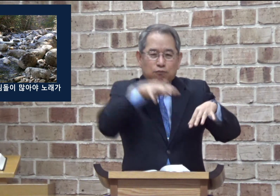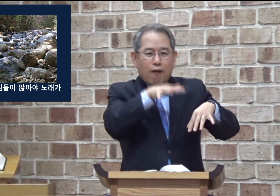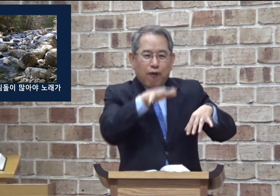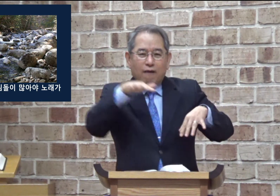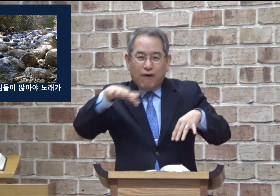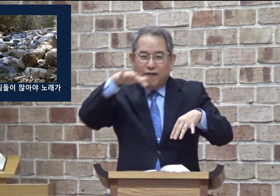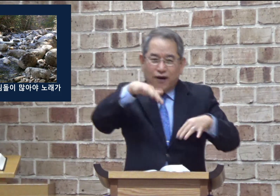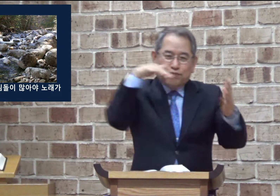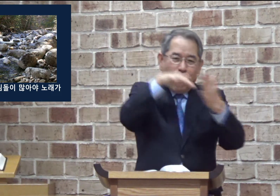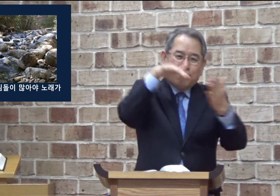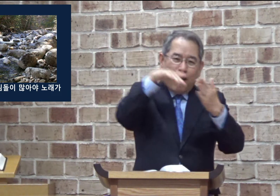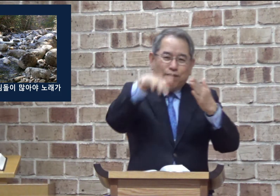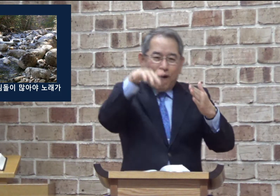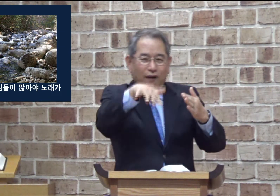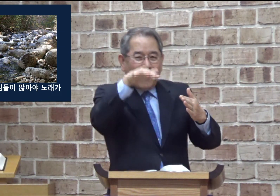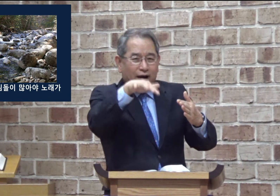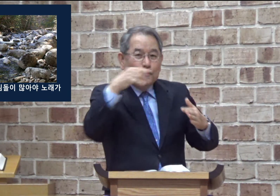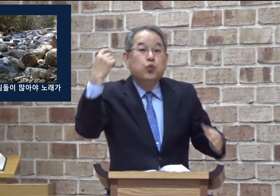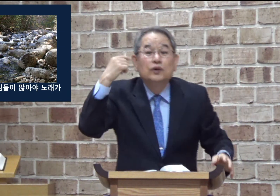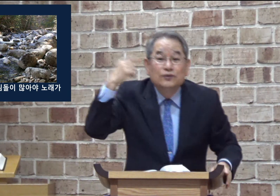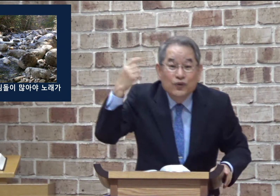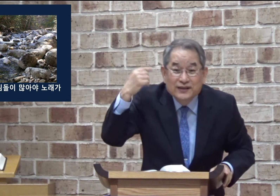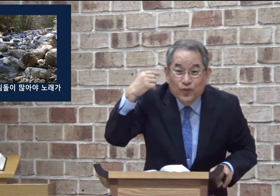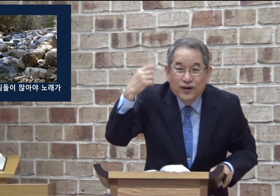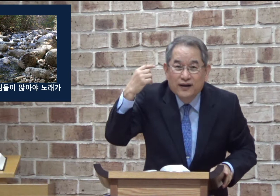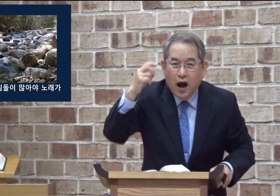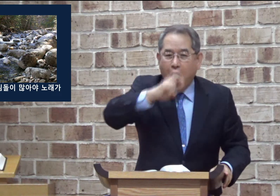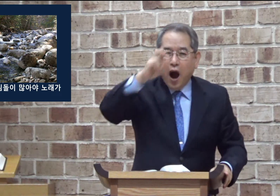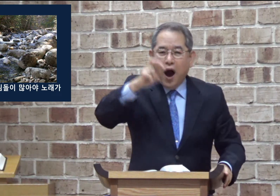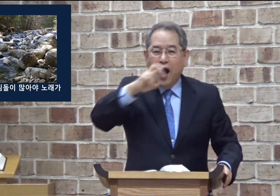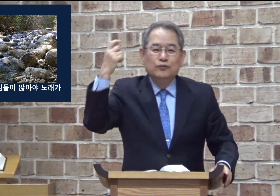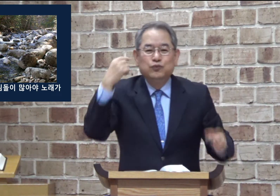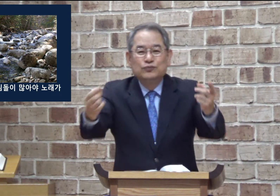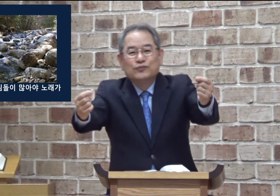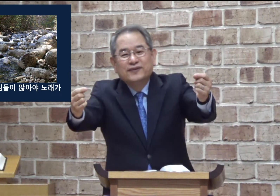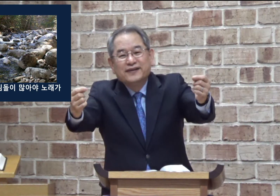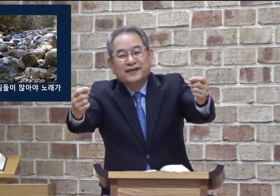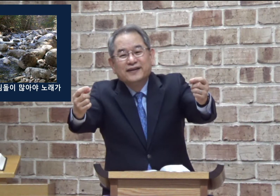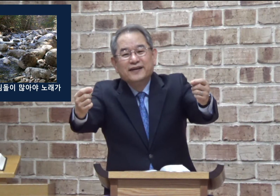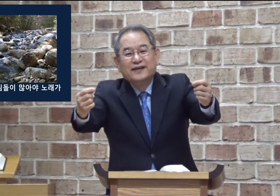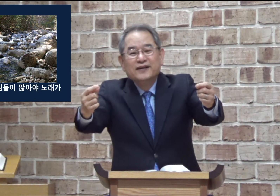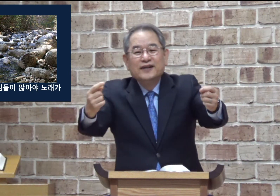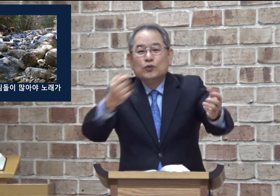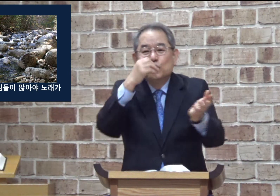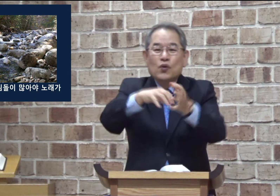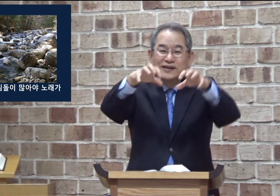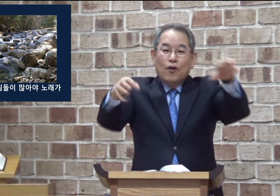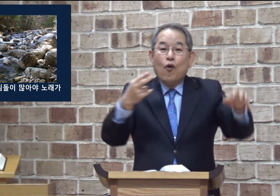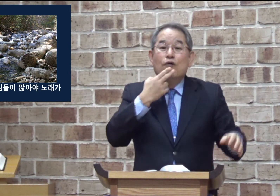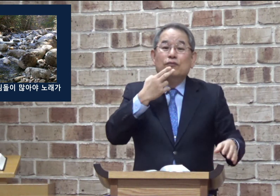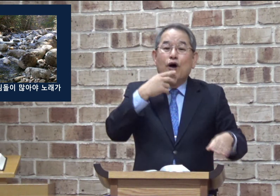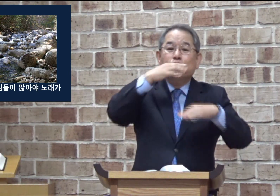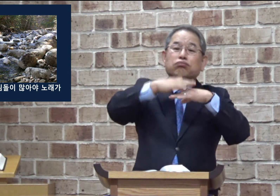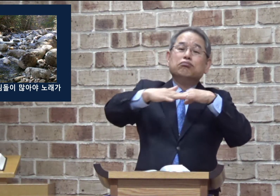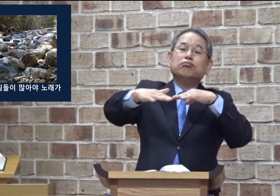모르지만 돌들이 많아야 거기에 부딪히면서 소리가 노랫소리처럼 아름답다고 합니다. 돌이